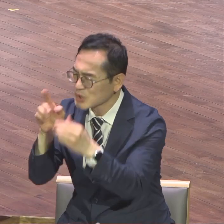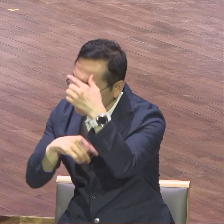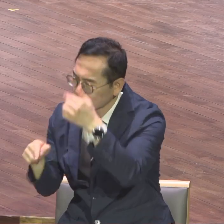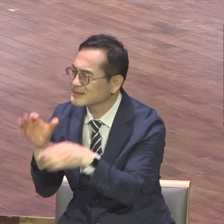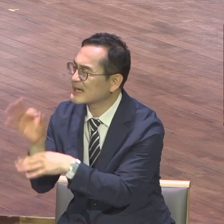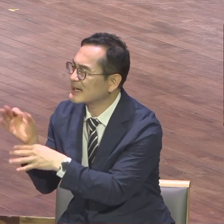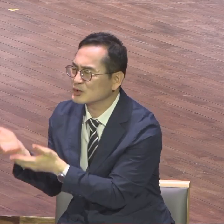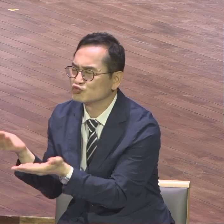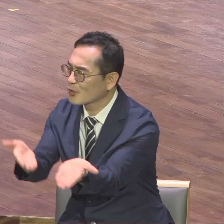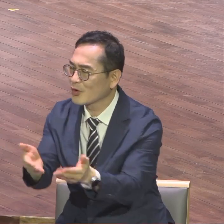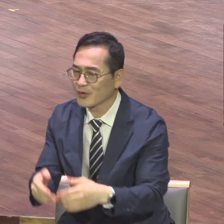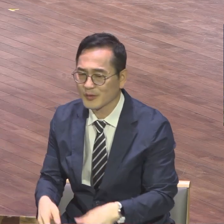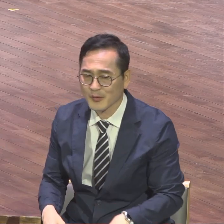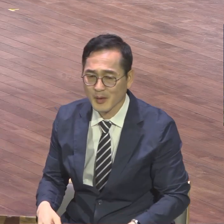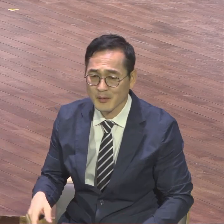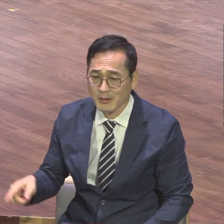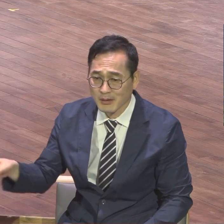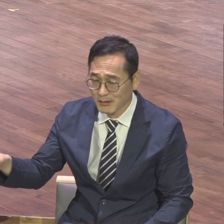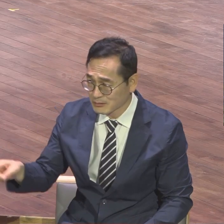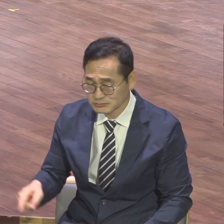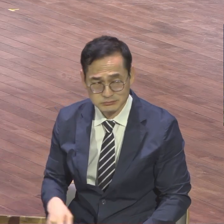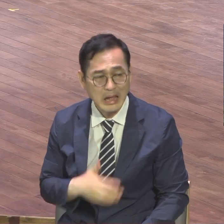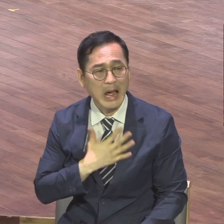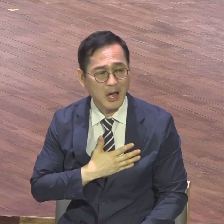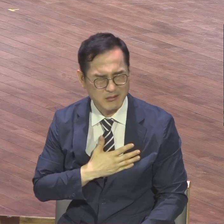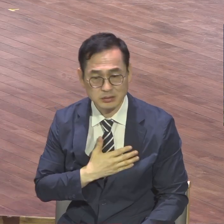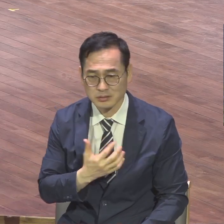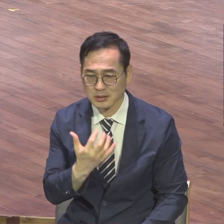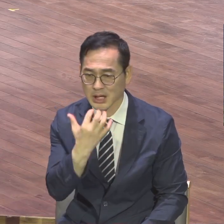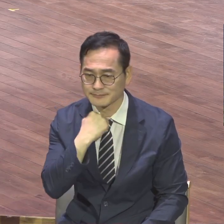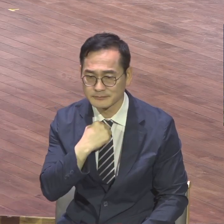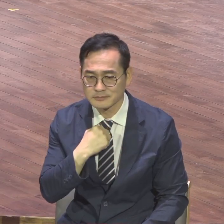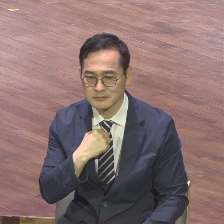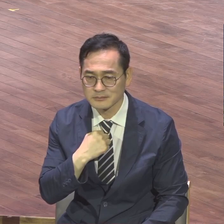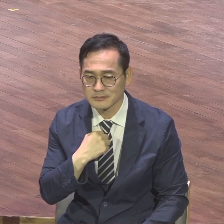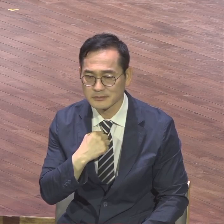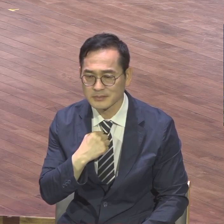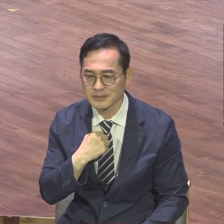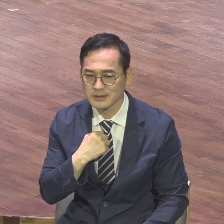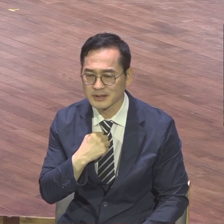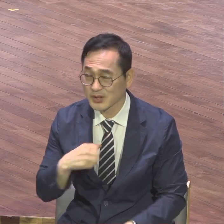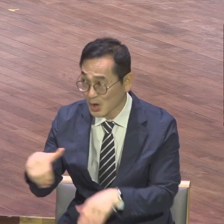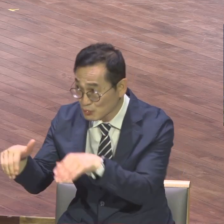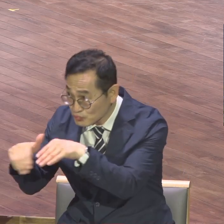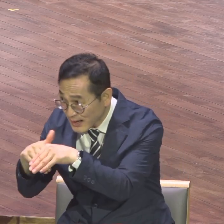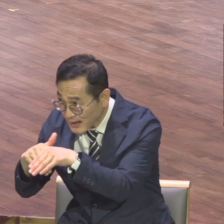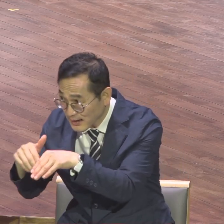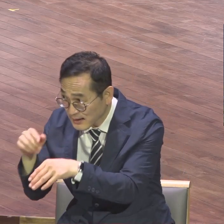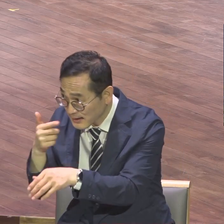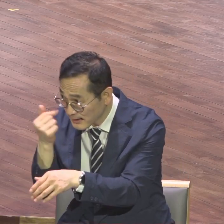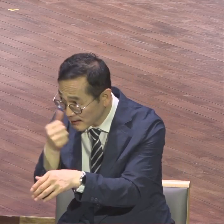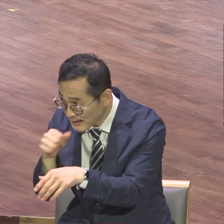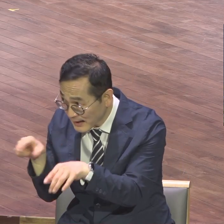제대로 선교를 할 수 있는 거죠. 언어가 되니까. 언어가 된다 말 문화가 되고 그 나라 사람 됐다는 거죠.